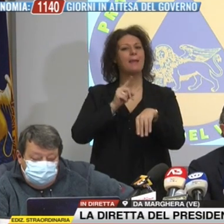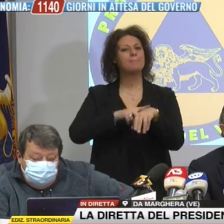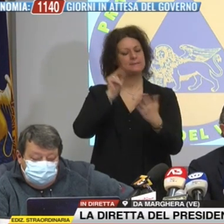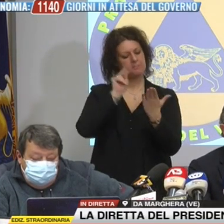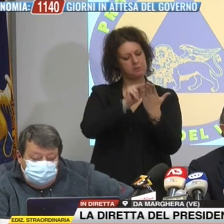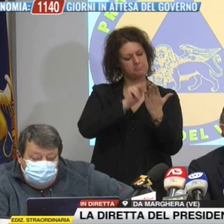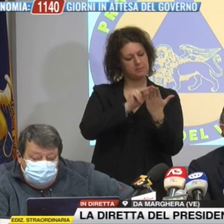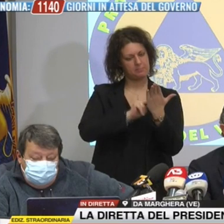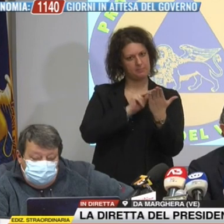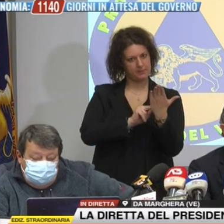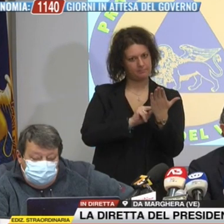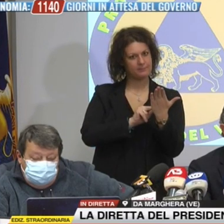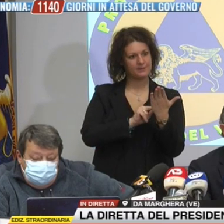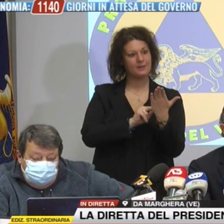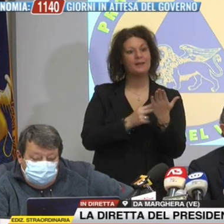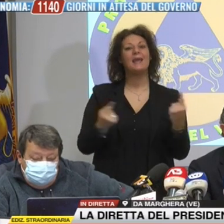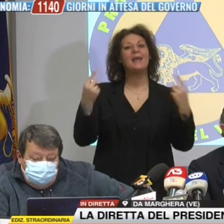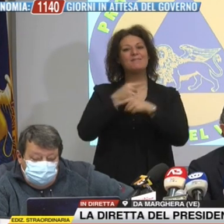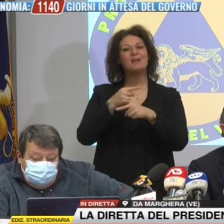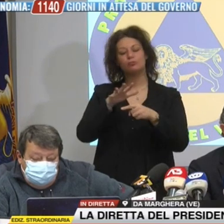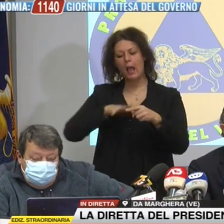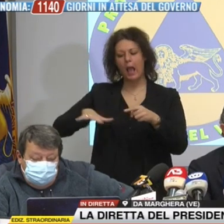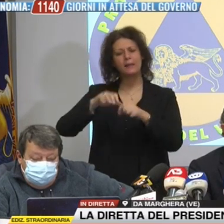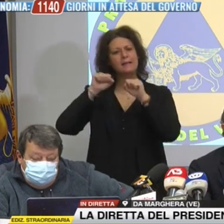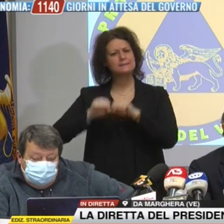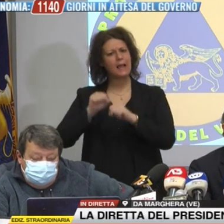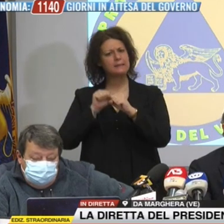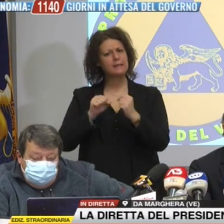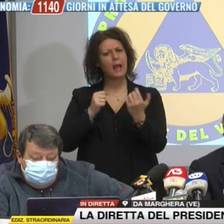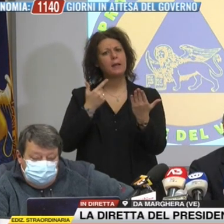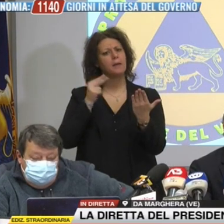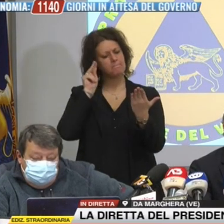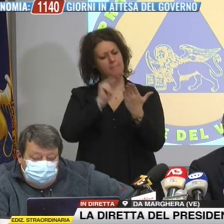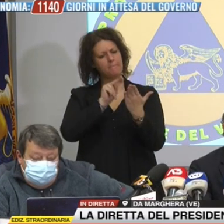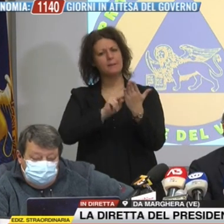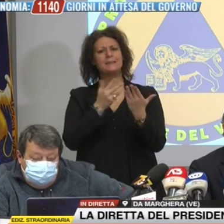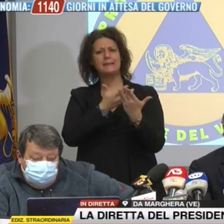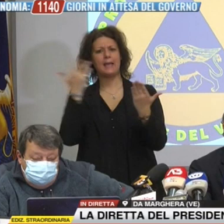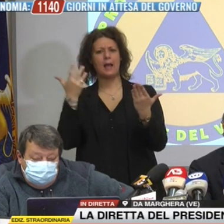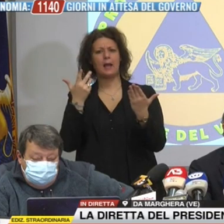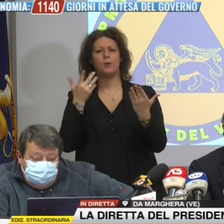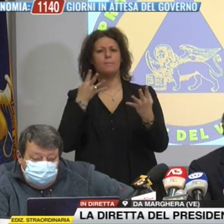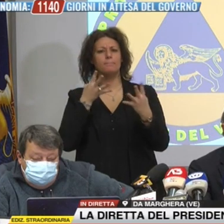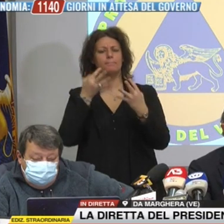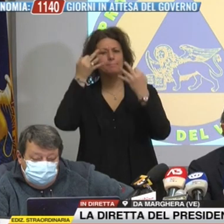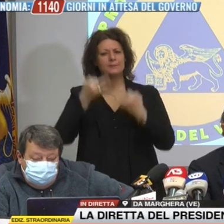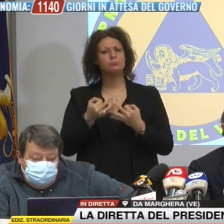trovare qualcosa di analogo per la parte sanitaria, anche se la richiesta è decisamente importante perché